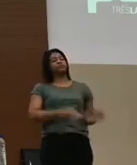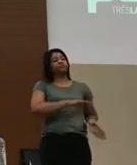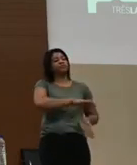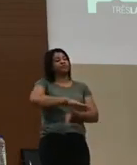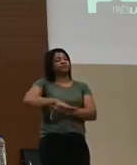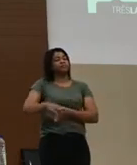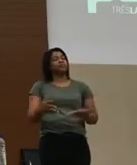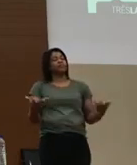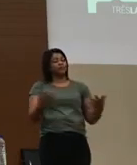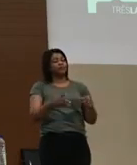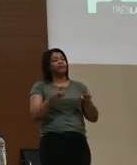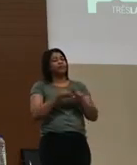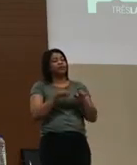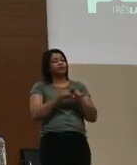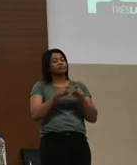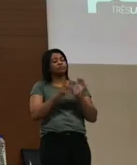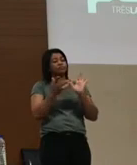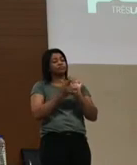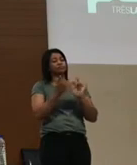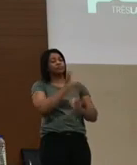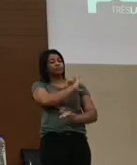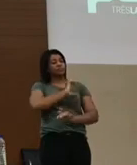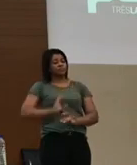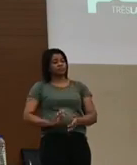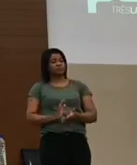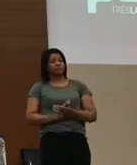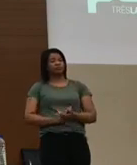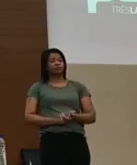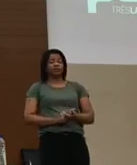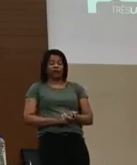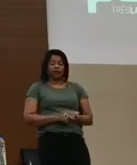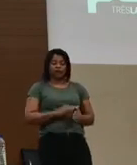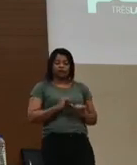seguinte: deixe-vos um novo mandamento,